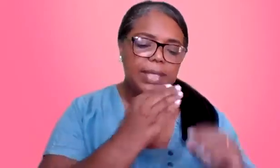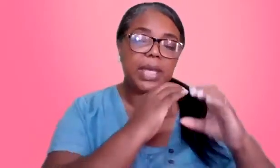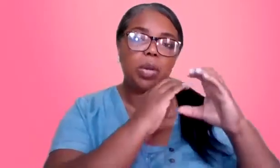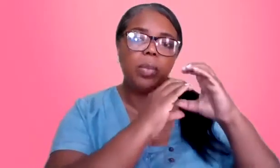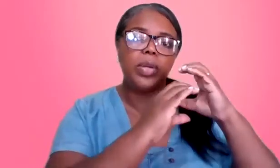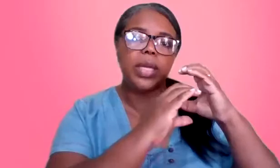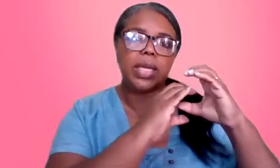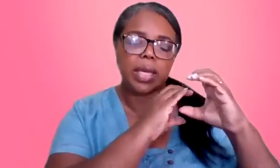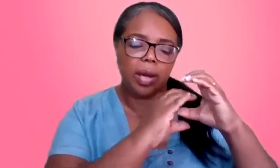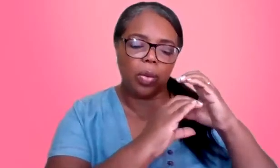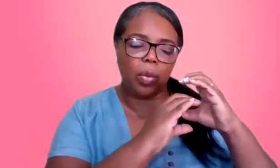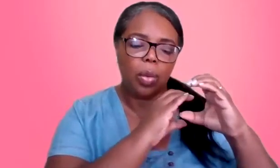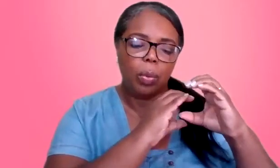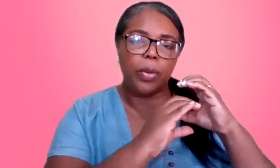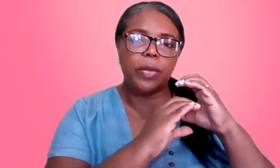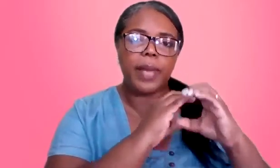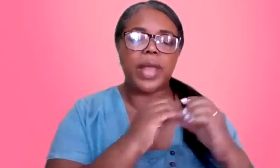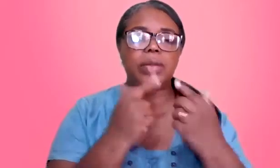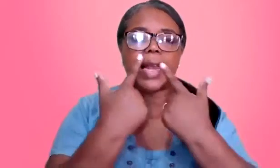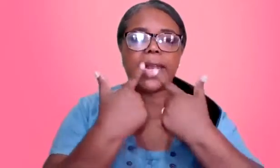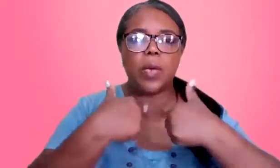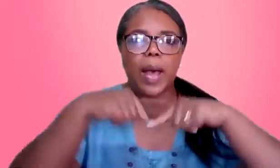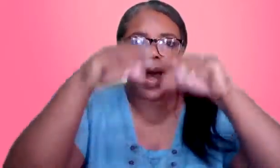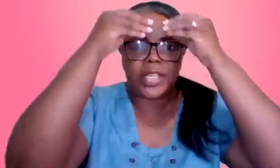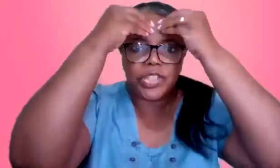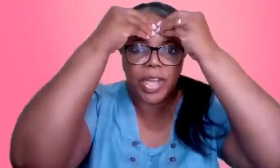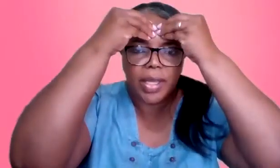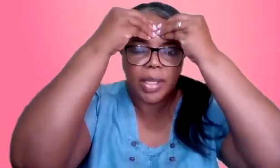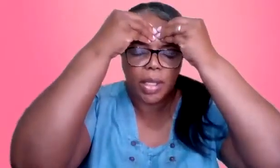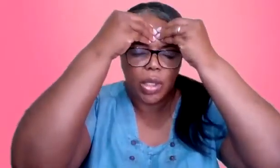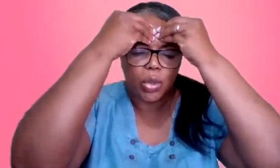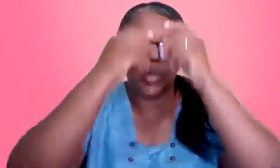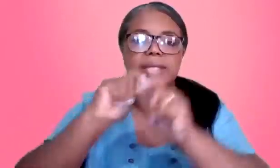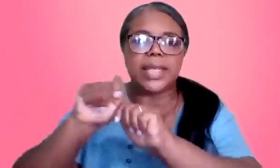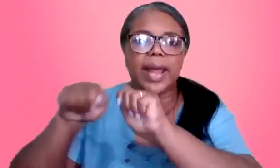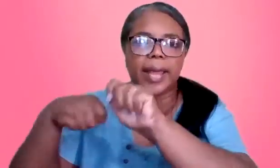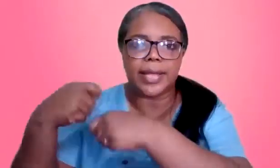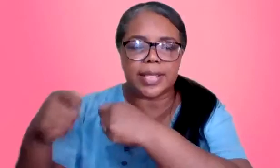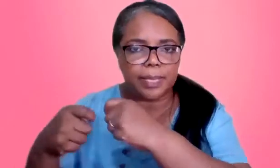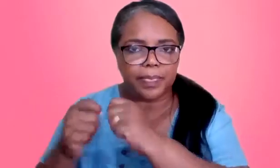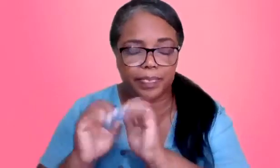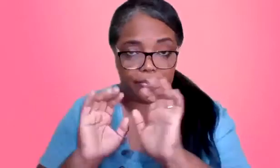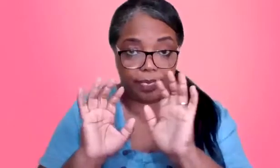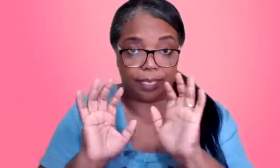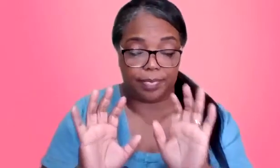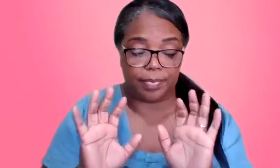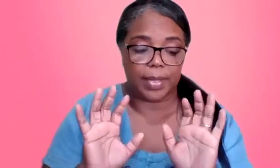se comunicam por meio da linguagem dos sinais.